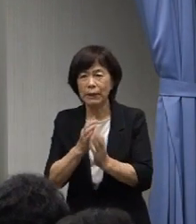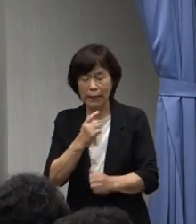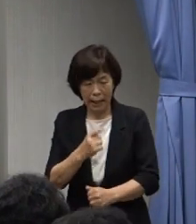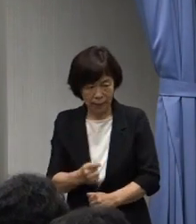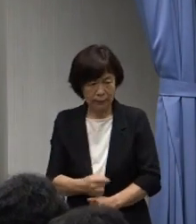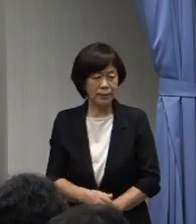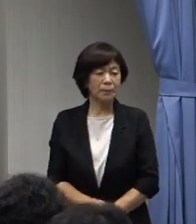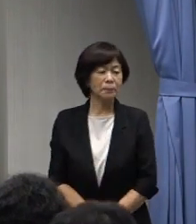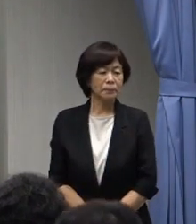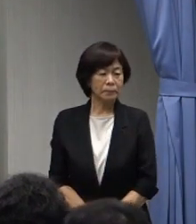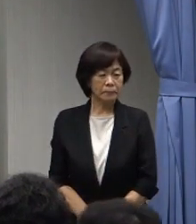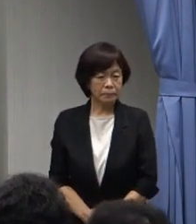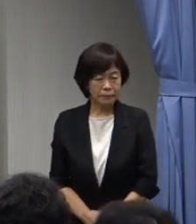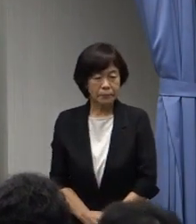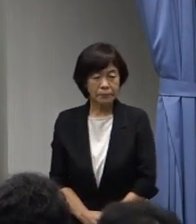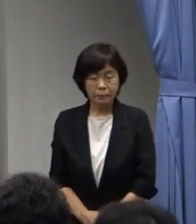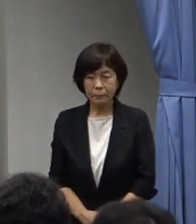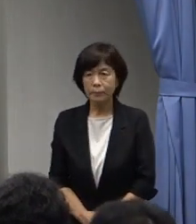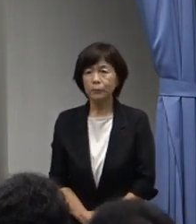次お願いします。